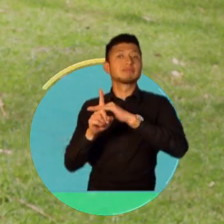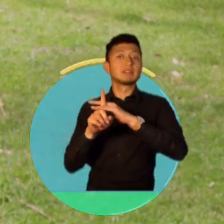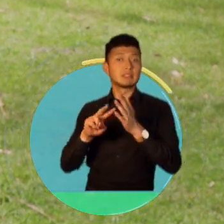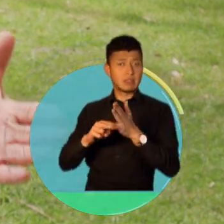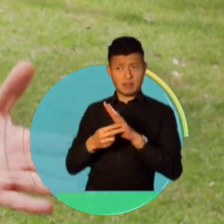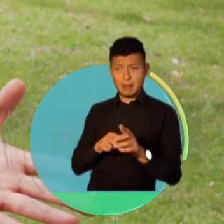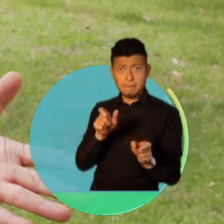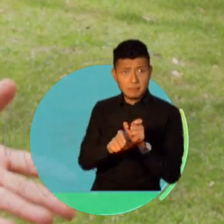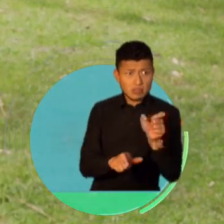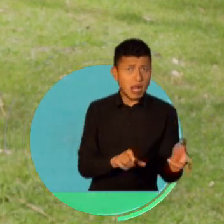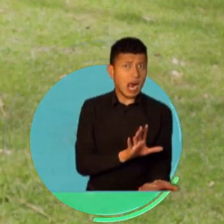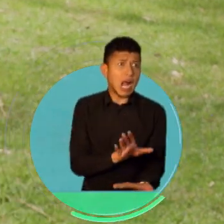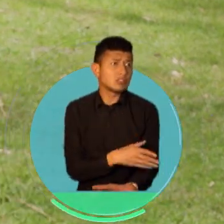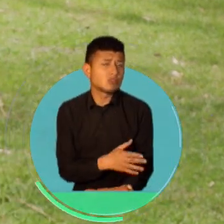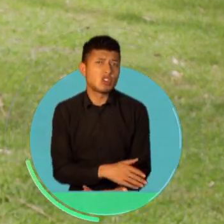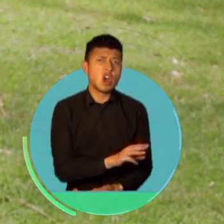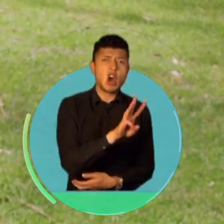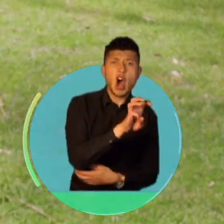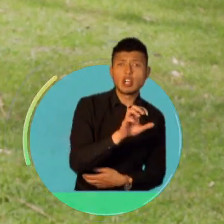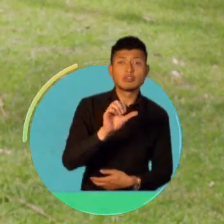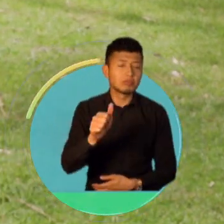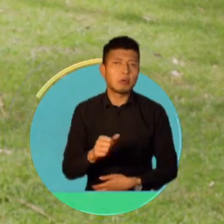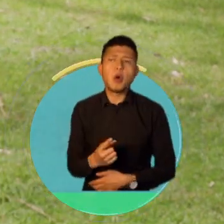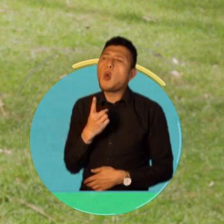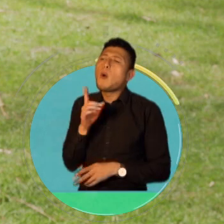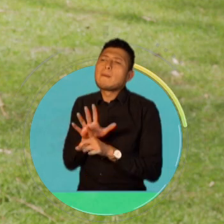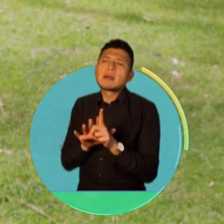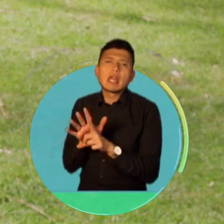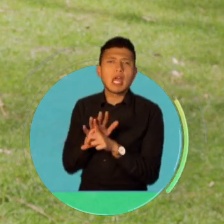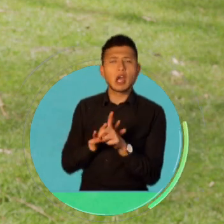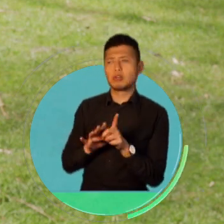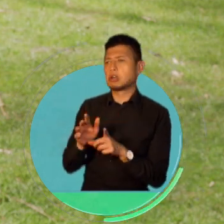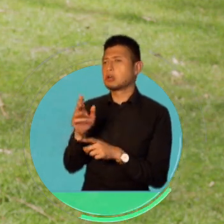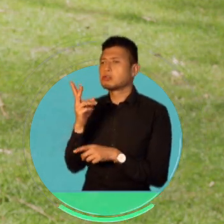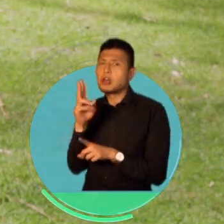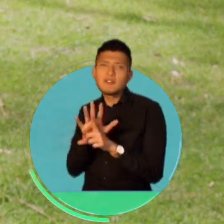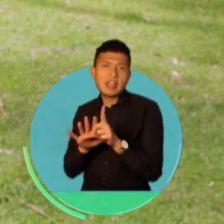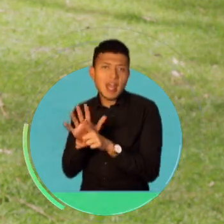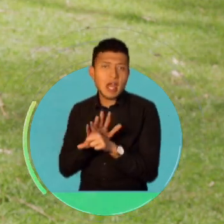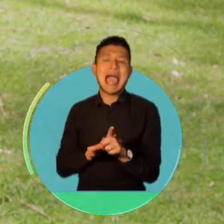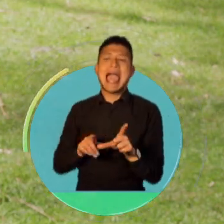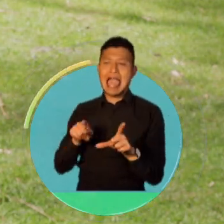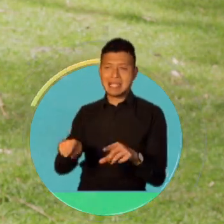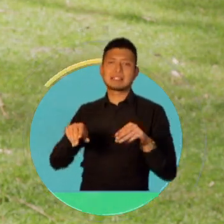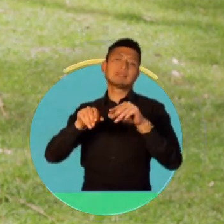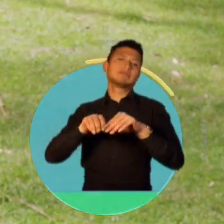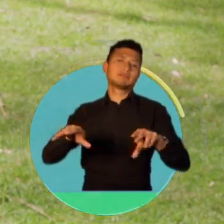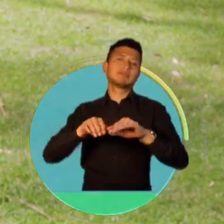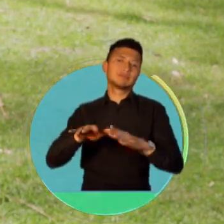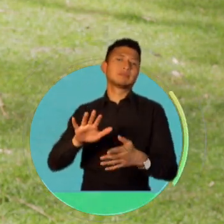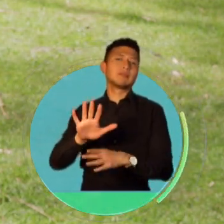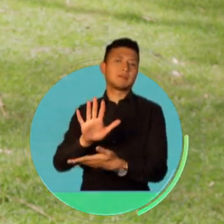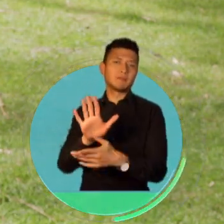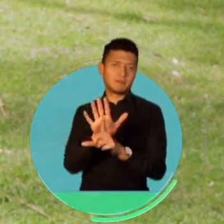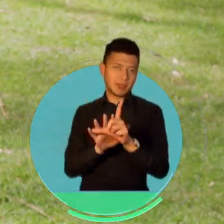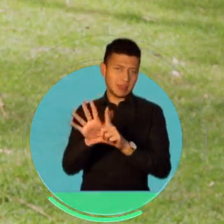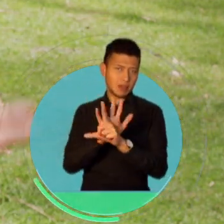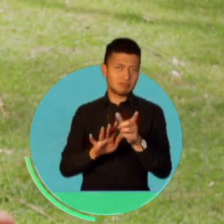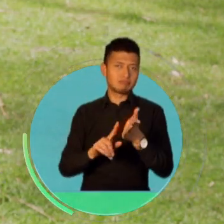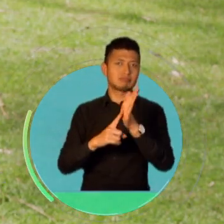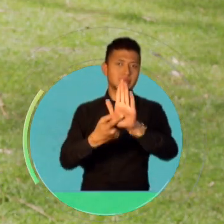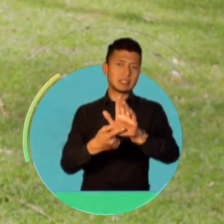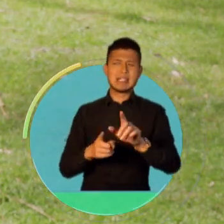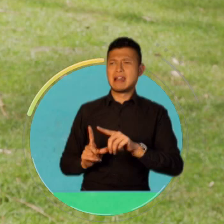tienen 8 o 10 canciones pero tienen un vídeo o dos vídeos esos vídeos van a estar rotando en esa franja y